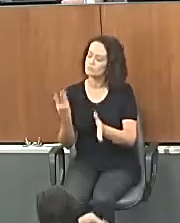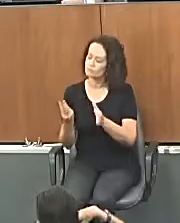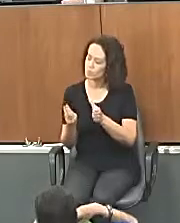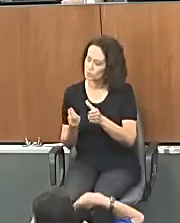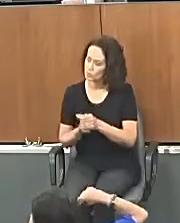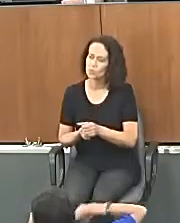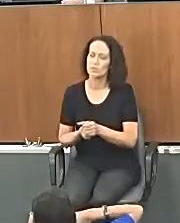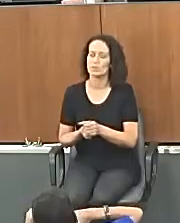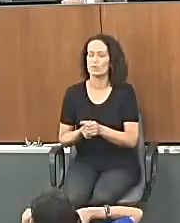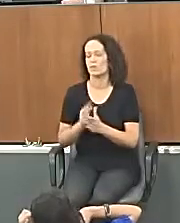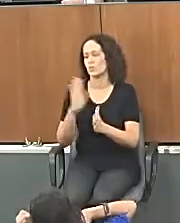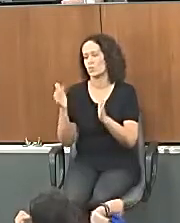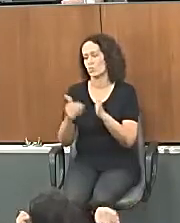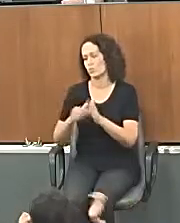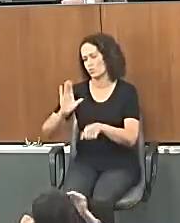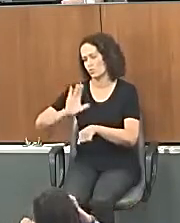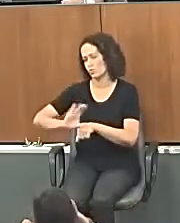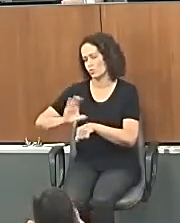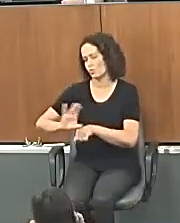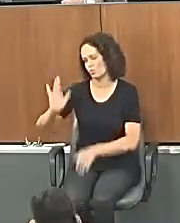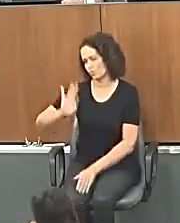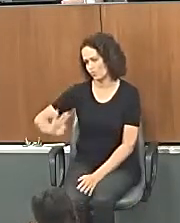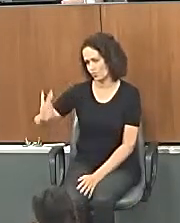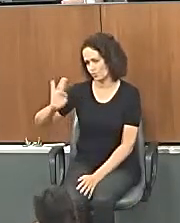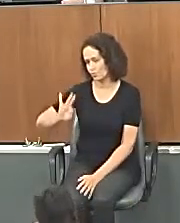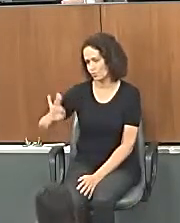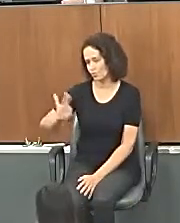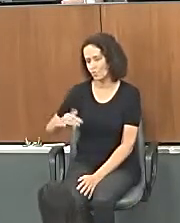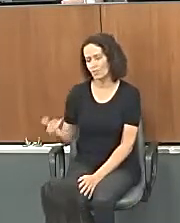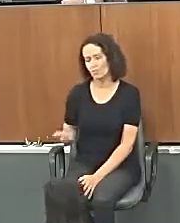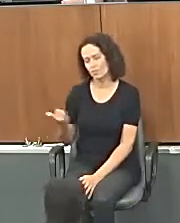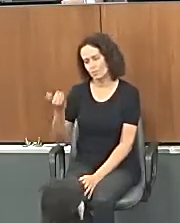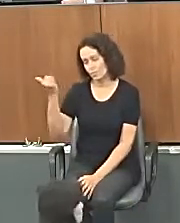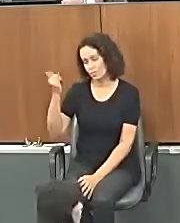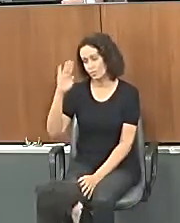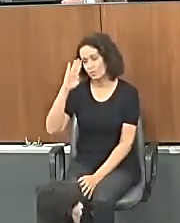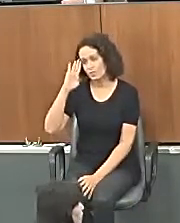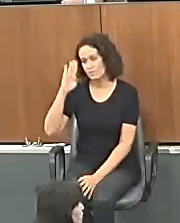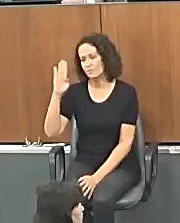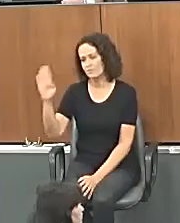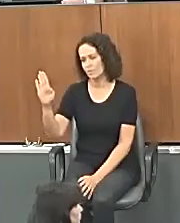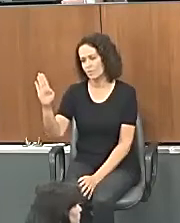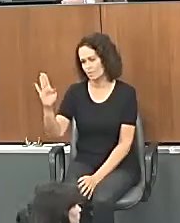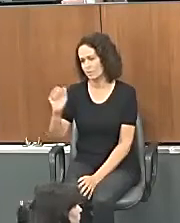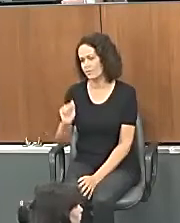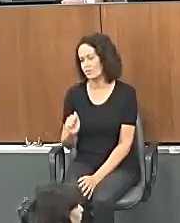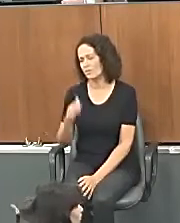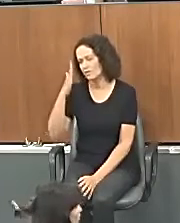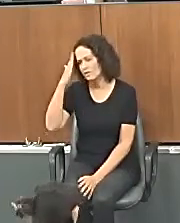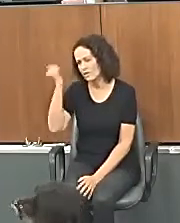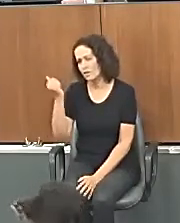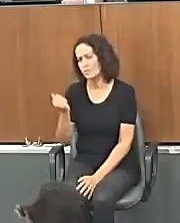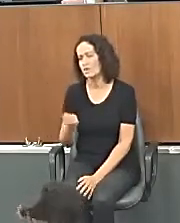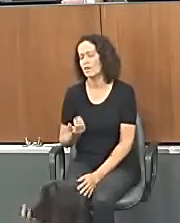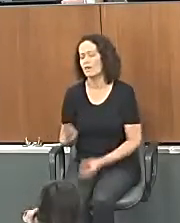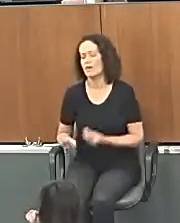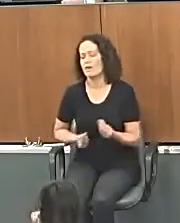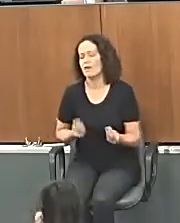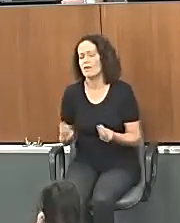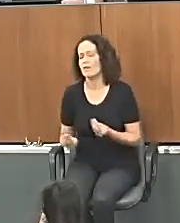e eu acho que é extremamente importante e principalmente no lidar com as pessoas com deficiência